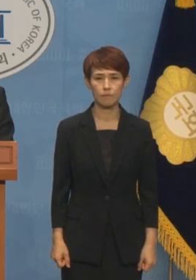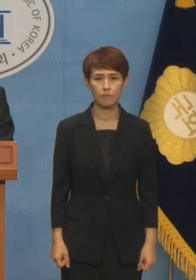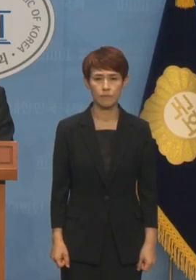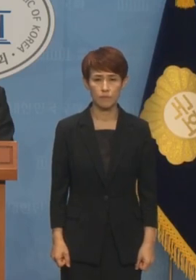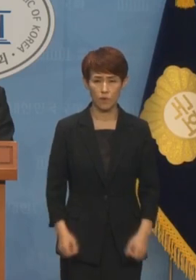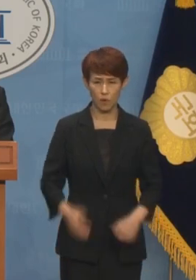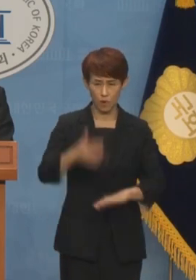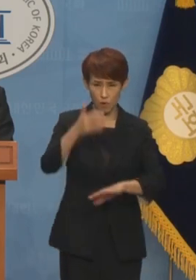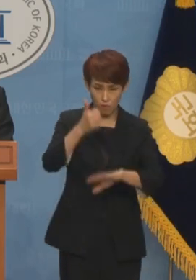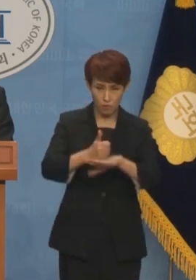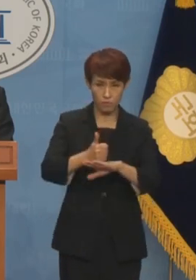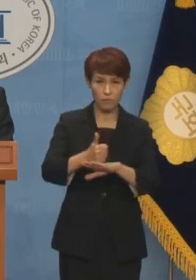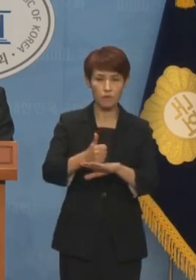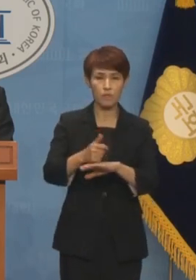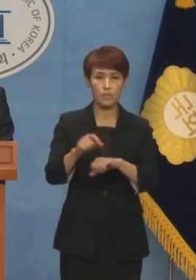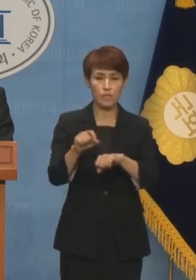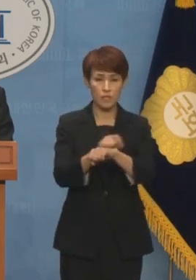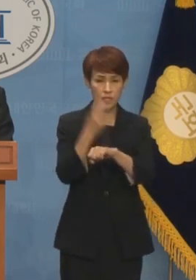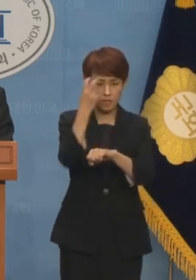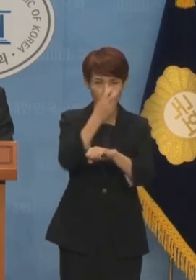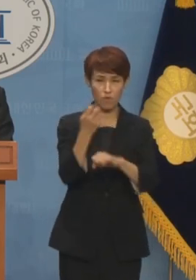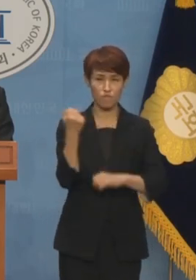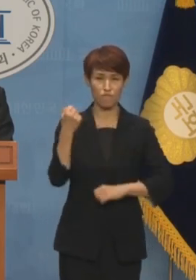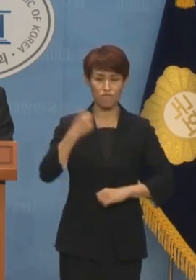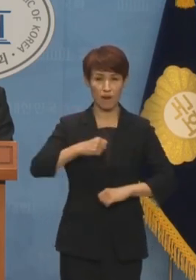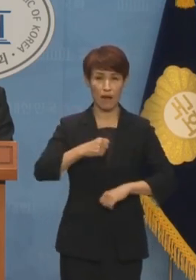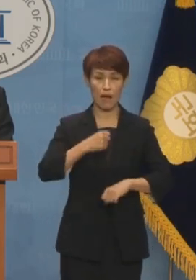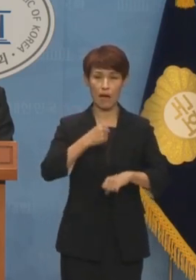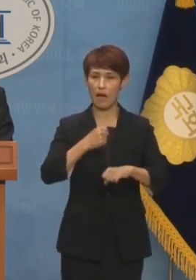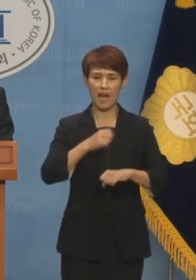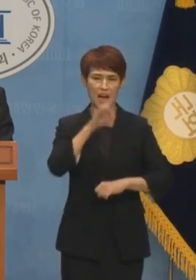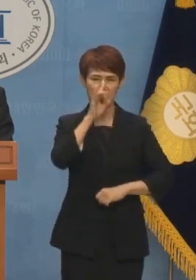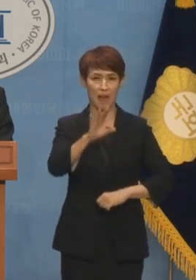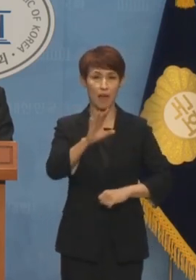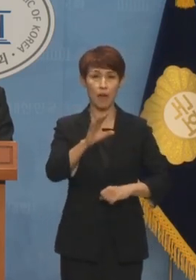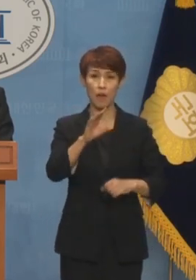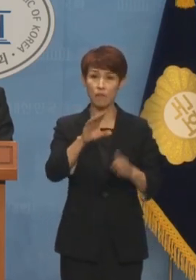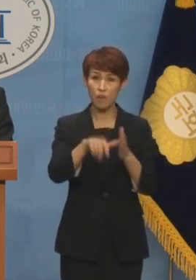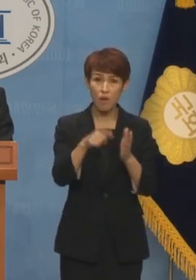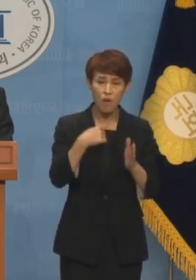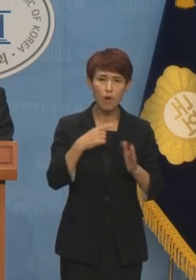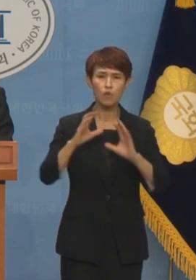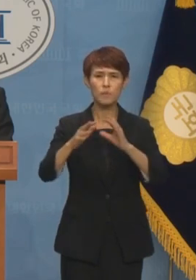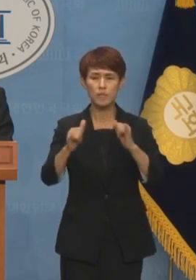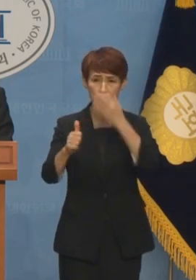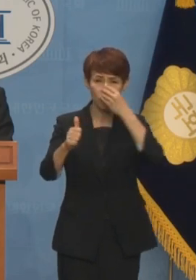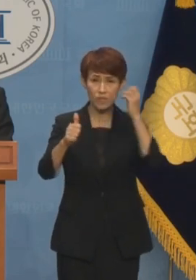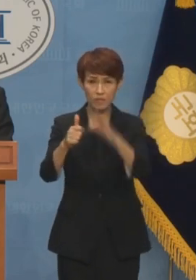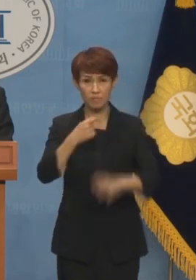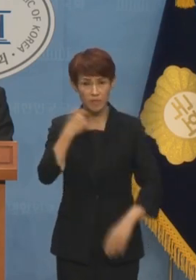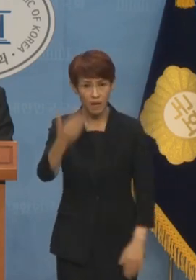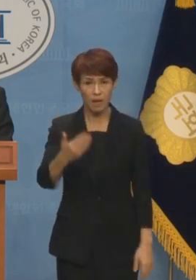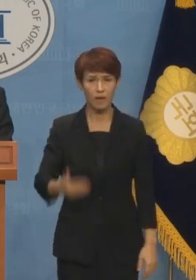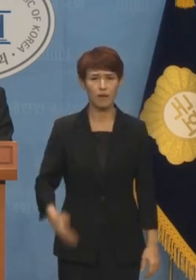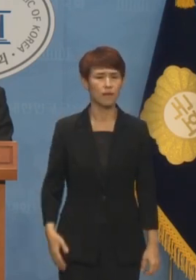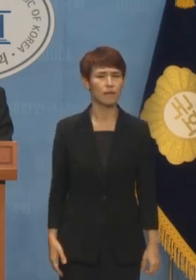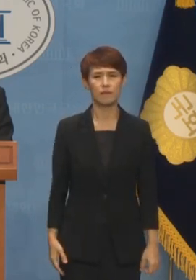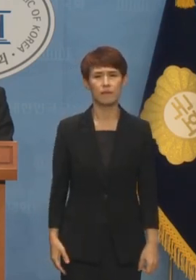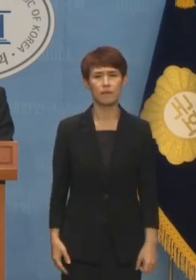기어코 해병대원 특검 불가론 띄운 국민의힘, 국민을 얼마나 더 무시할 셈입니까?